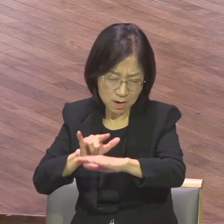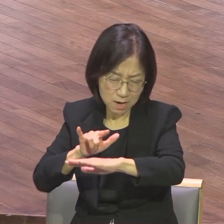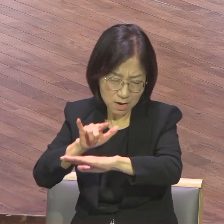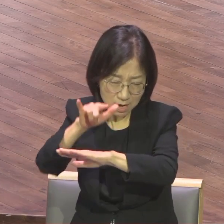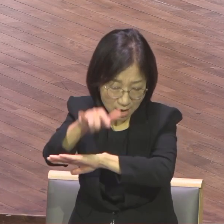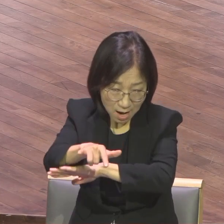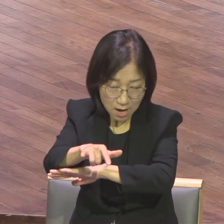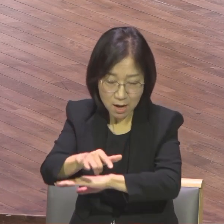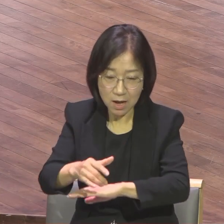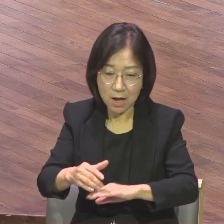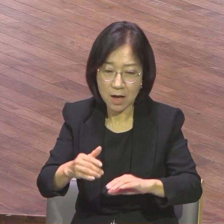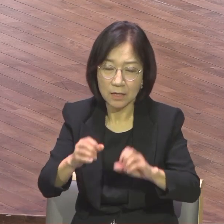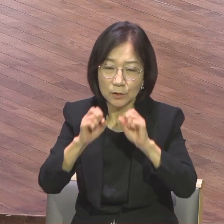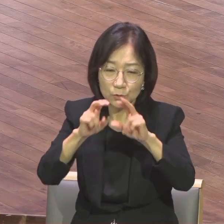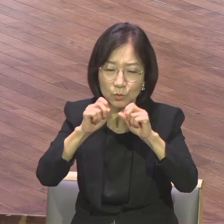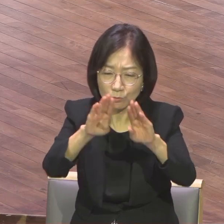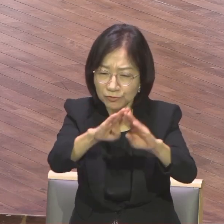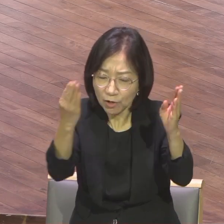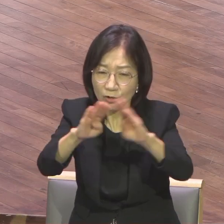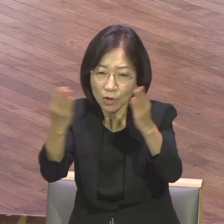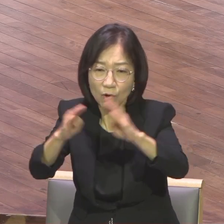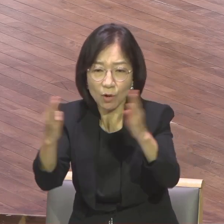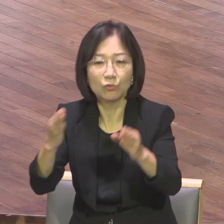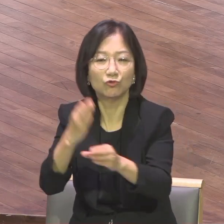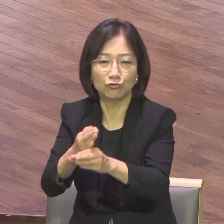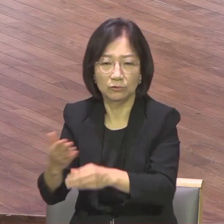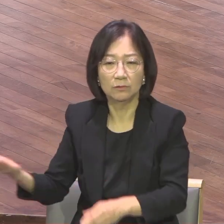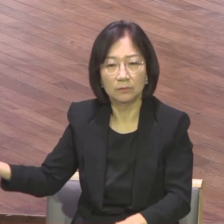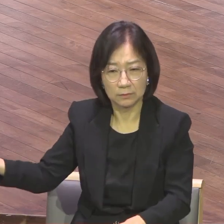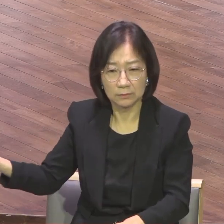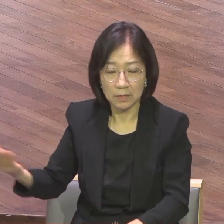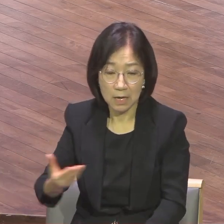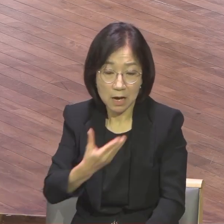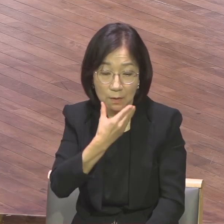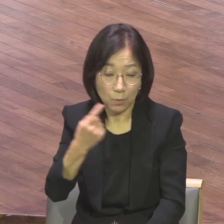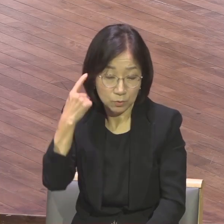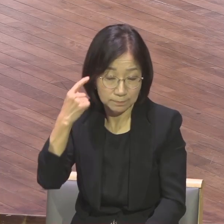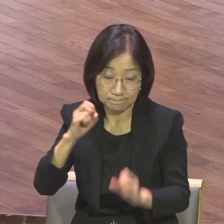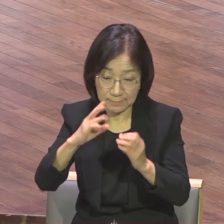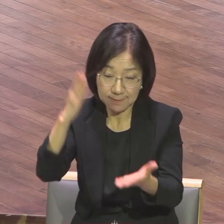복음을 거부하고 박해하는 나라 이